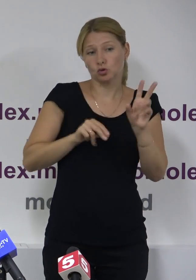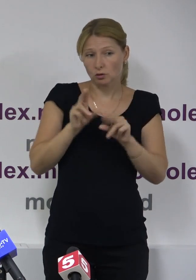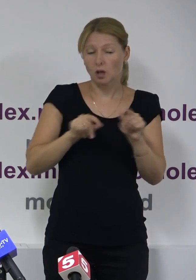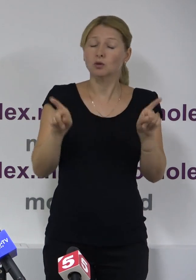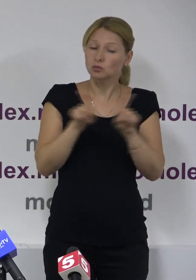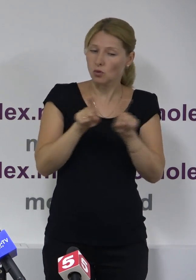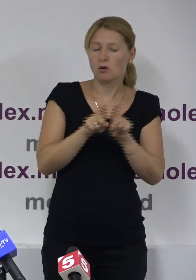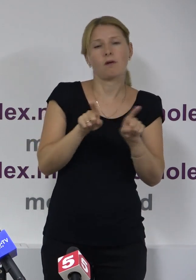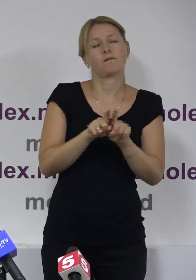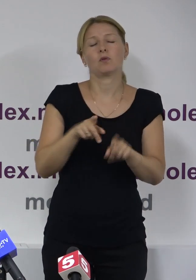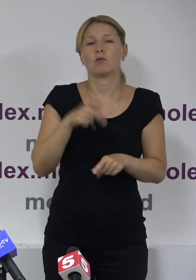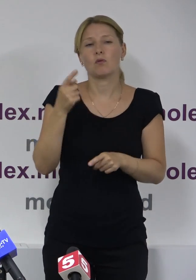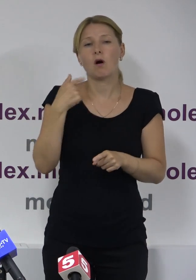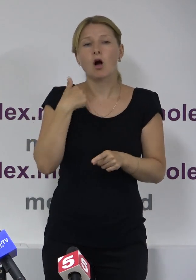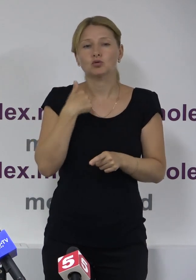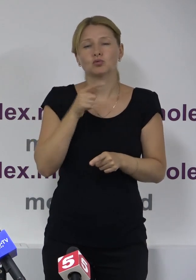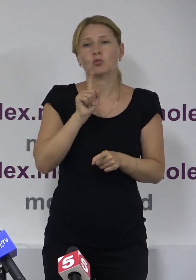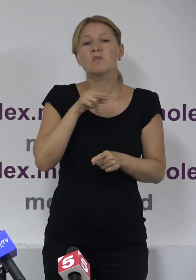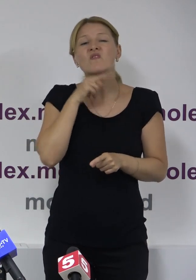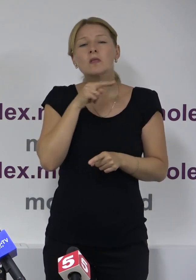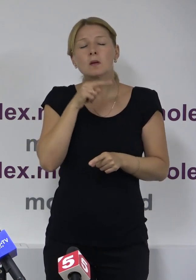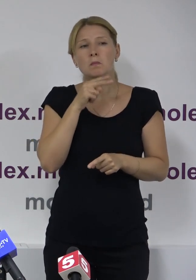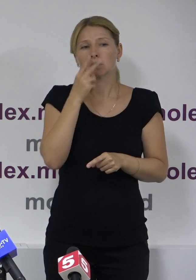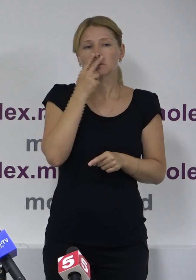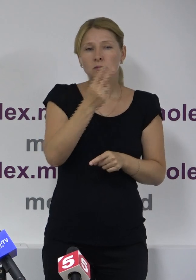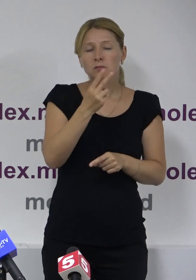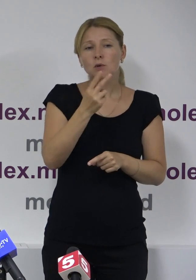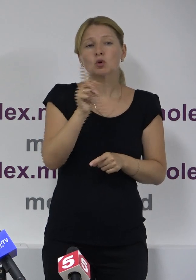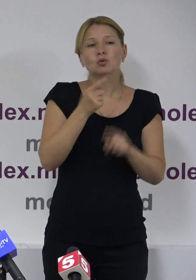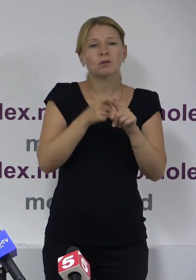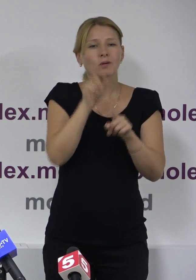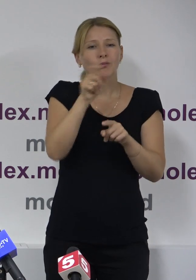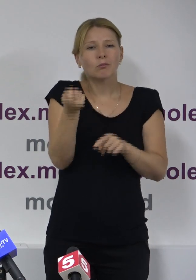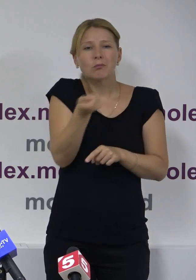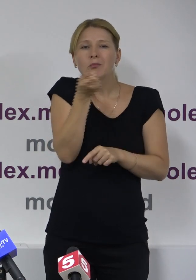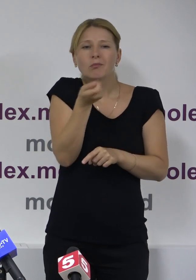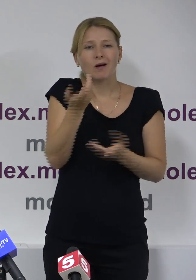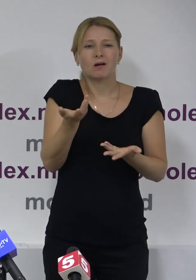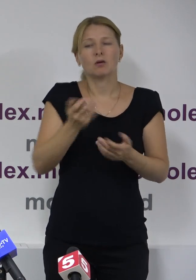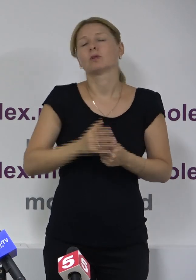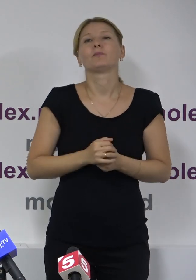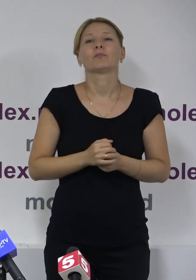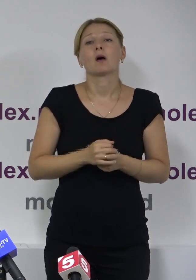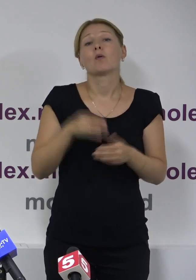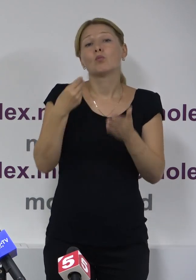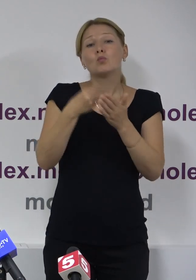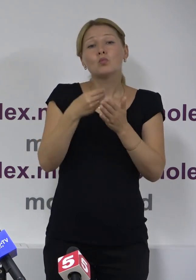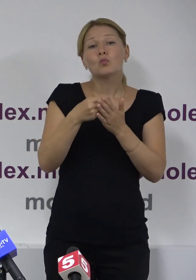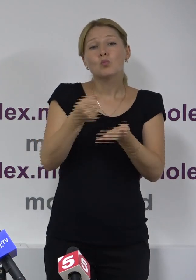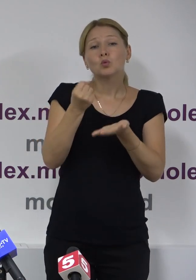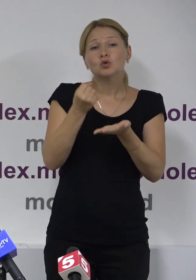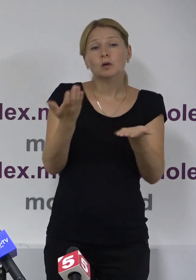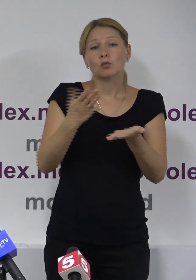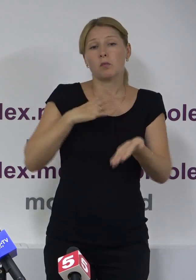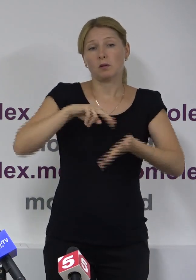atragem atenția asupra faptului că este un număr mic și probabil că la bugetul care a fost